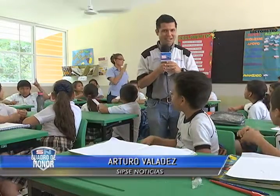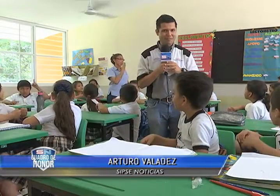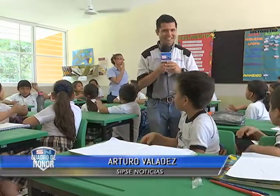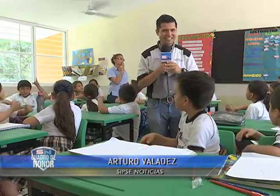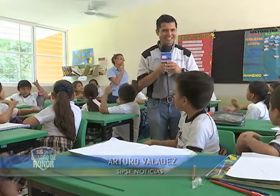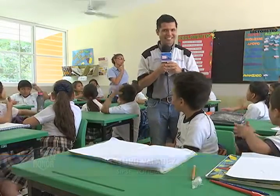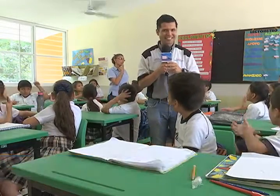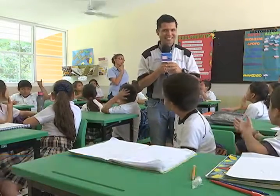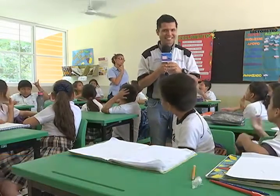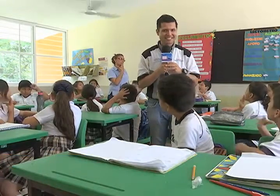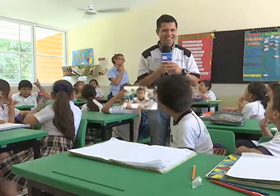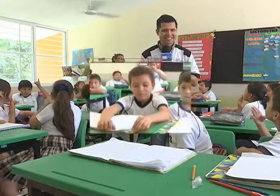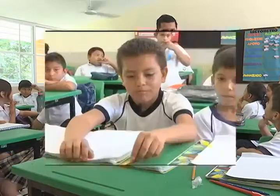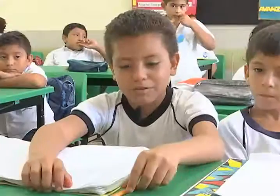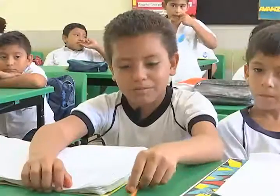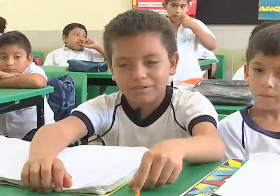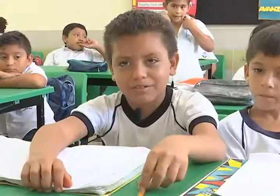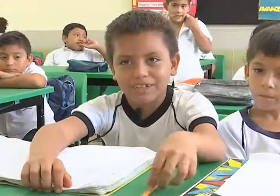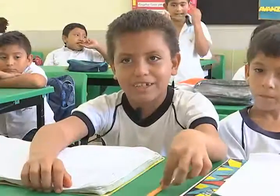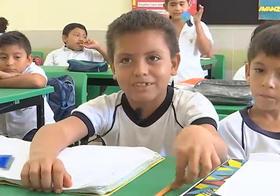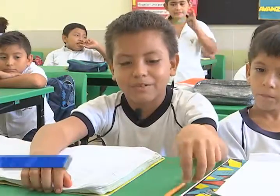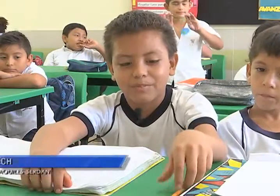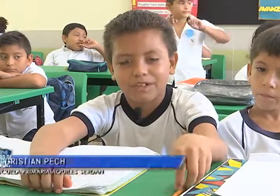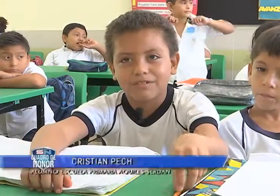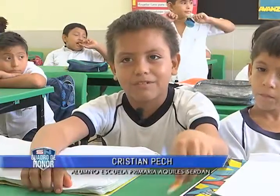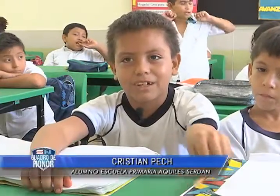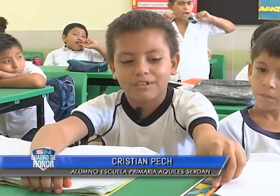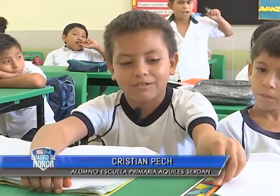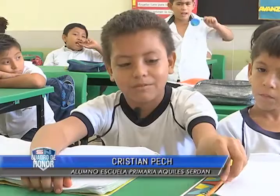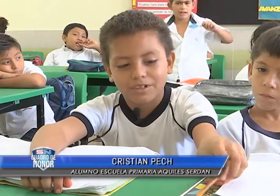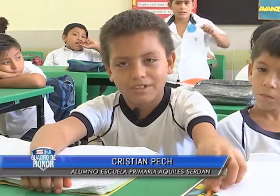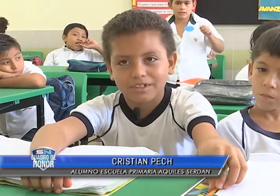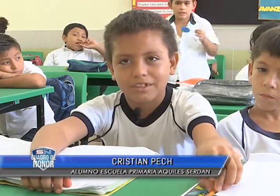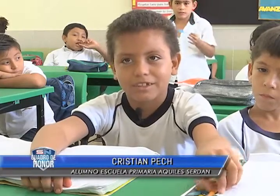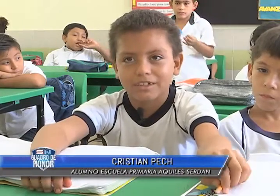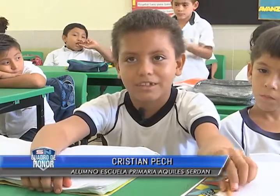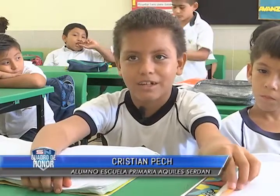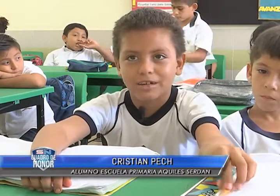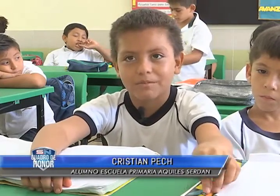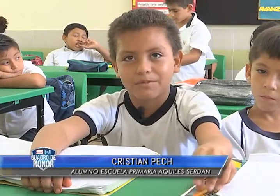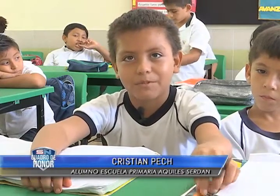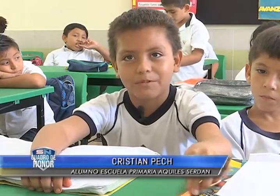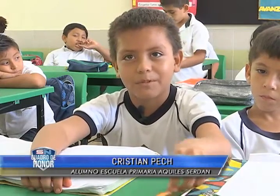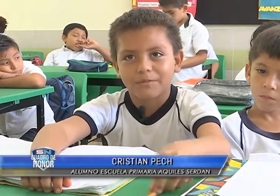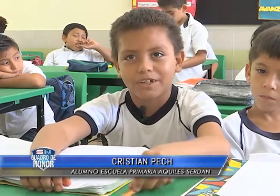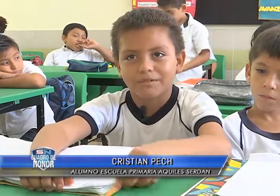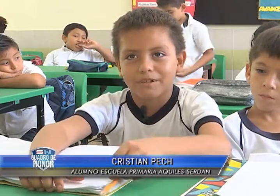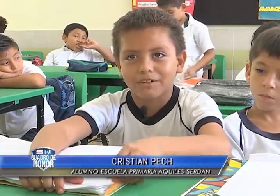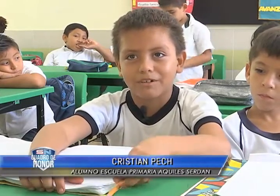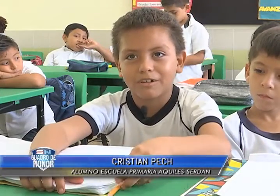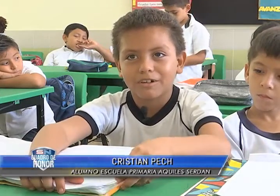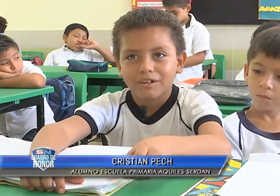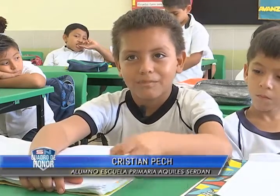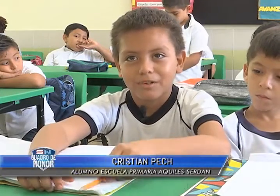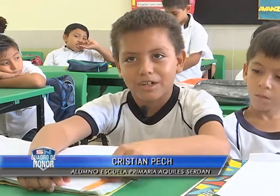discapacidad. Pues me gustaría hacer para ayudar a los demás que tienen el mismo problema que Manol, para